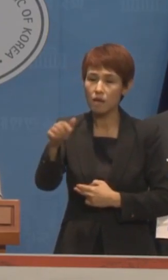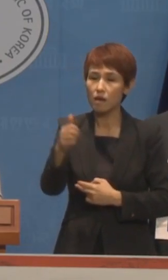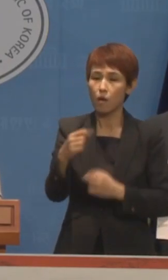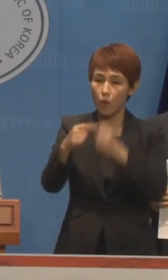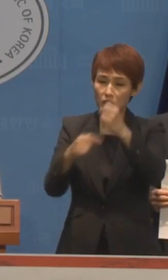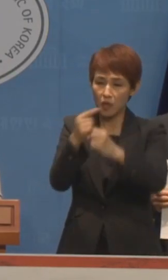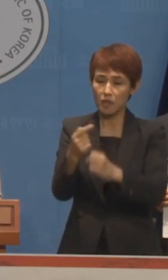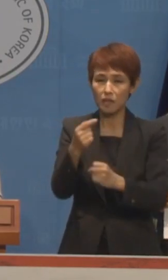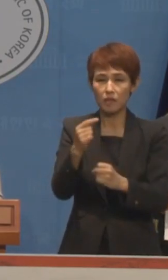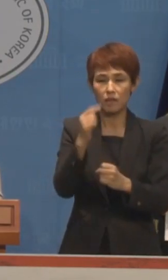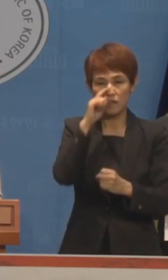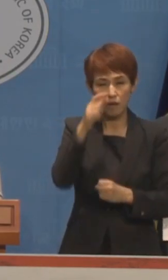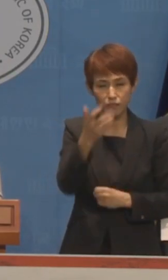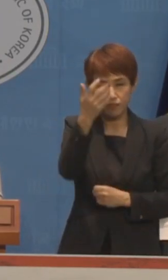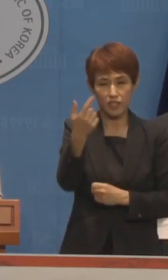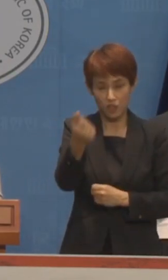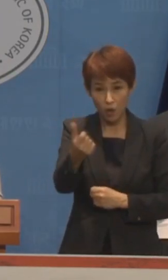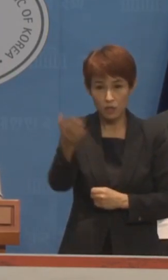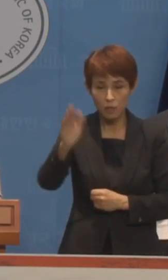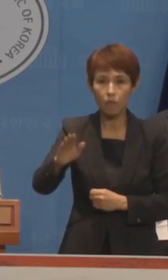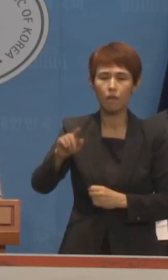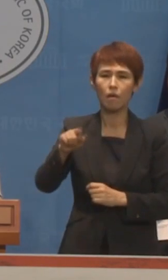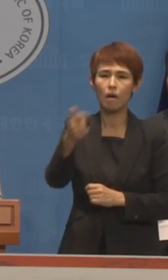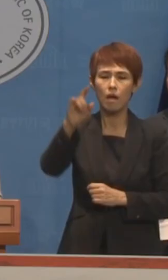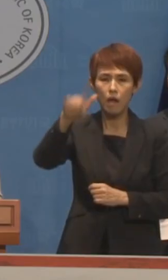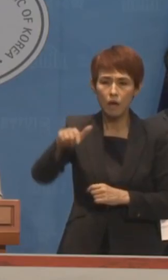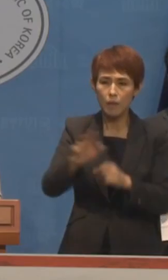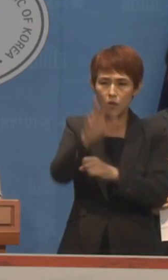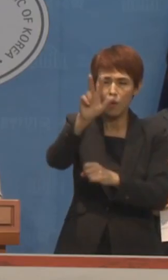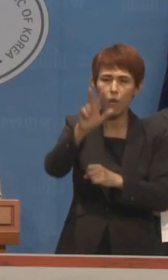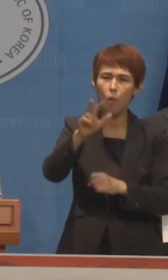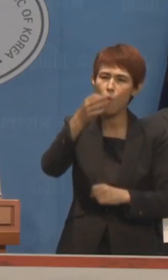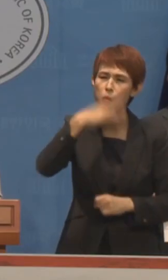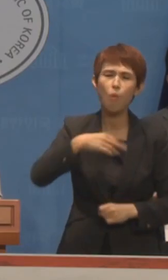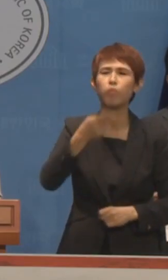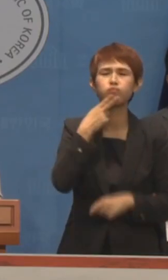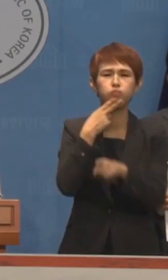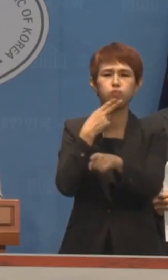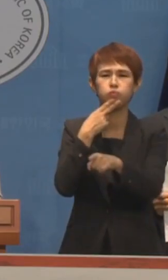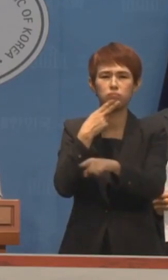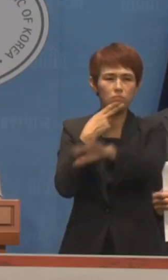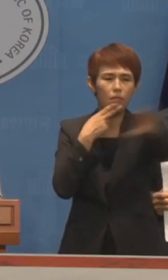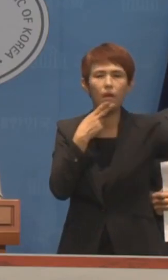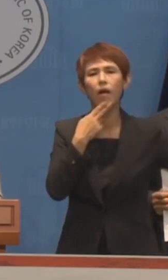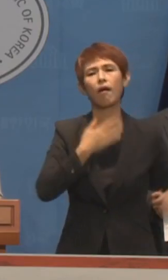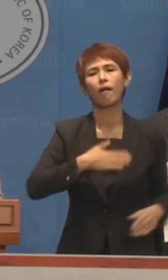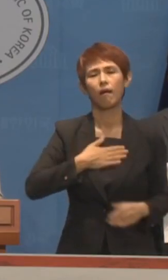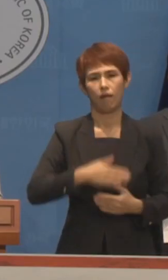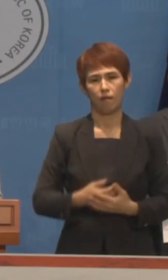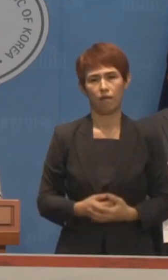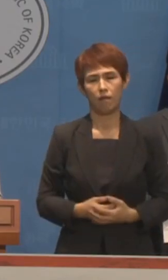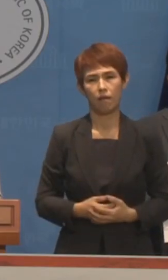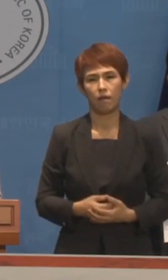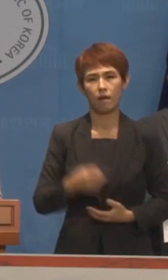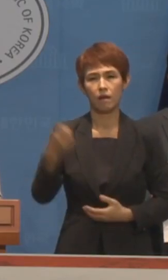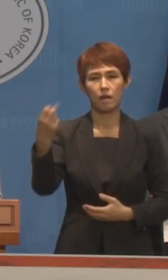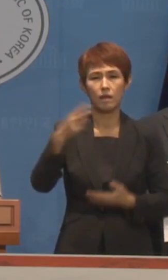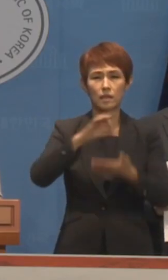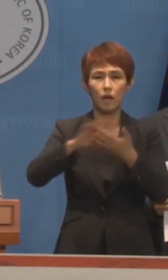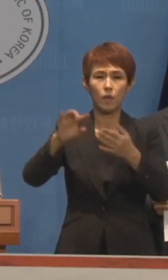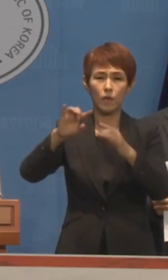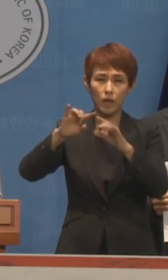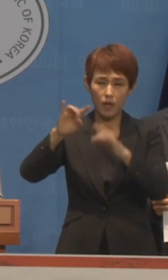위한 에너지로서 어떤 장점도 없다는 것을 모든 국민이 알고 있습니다. 재생에너지로의